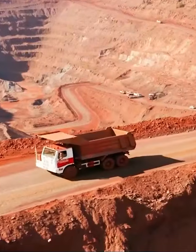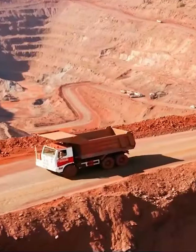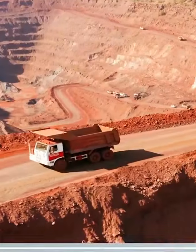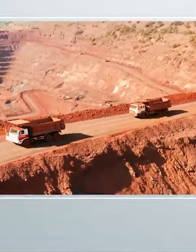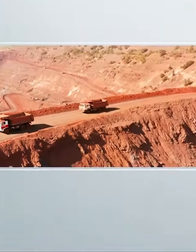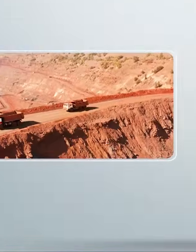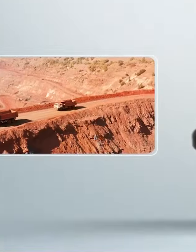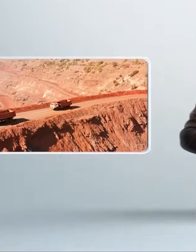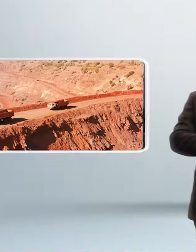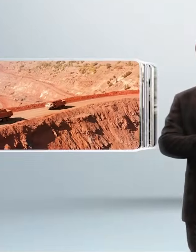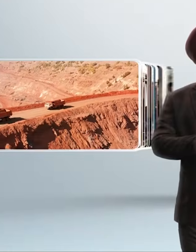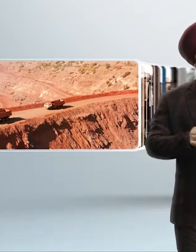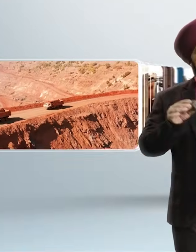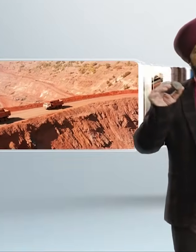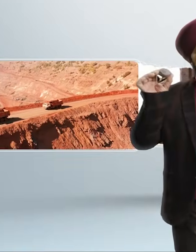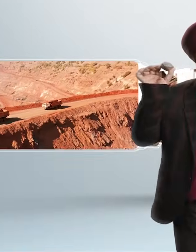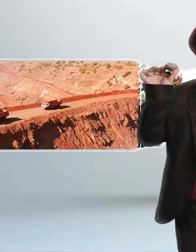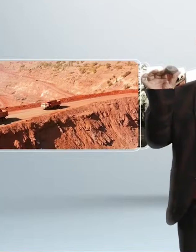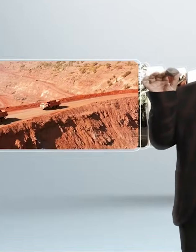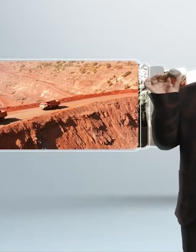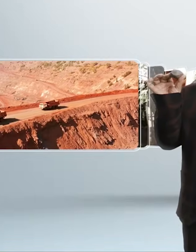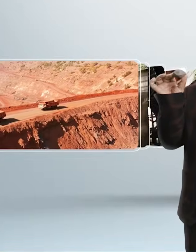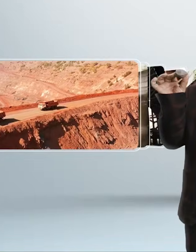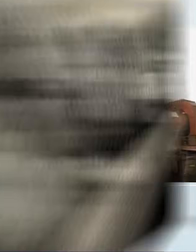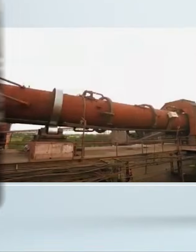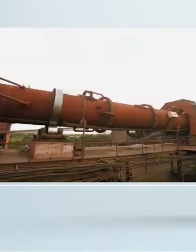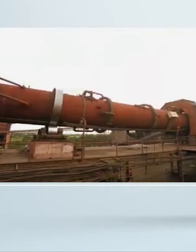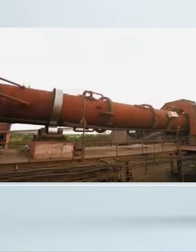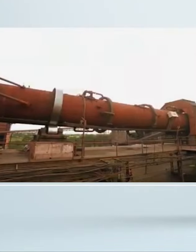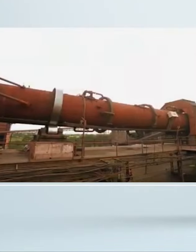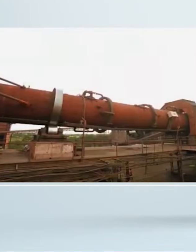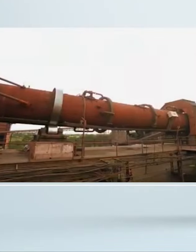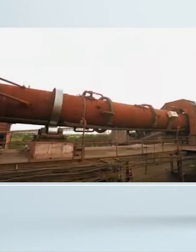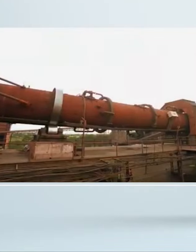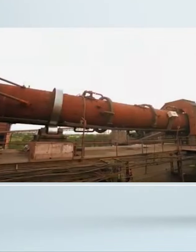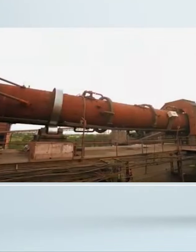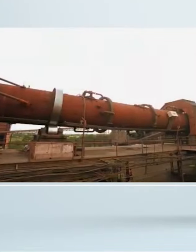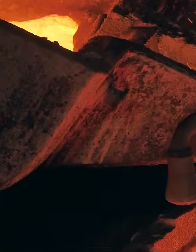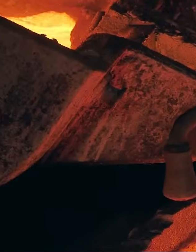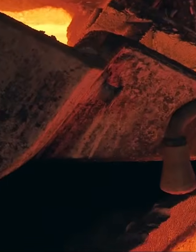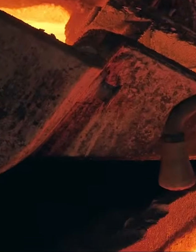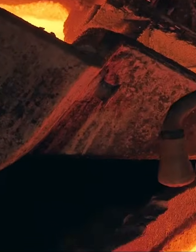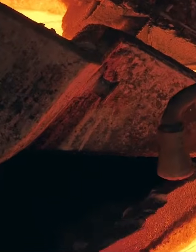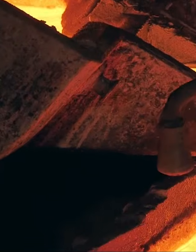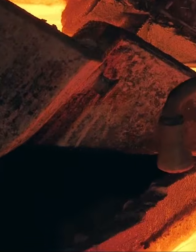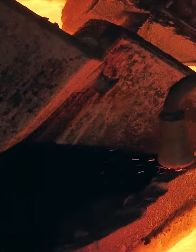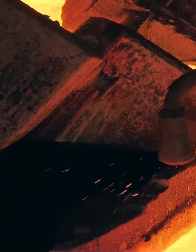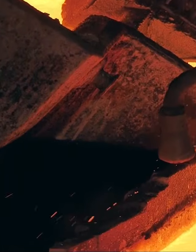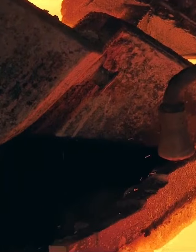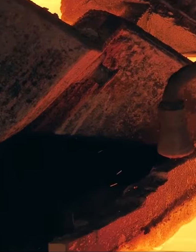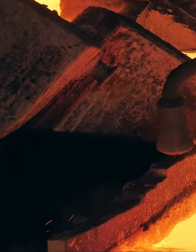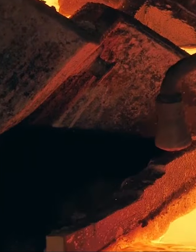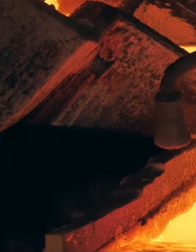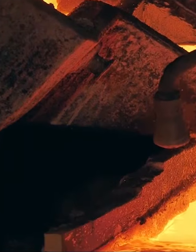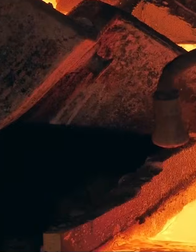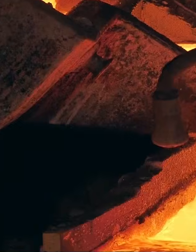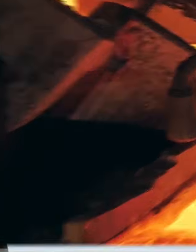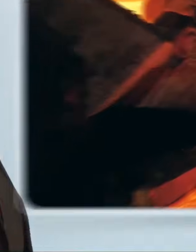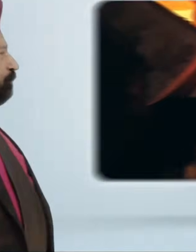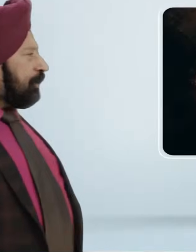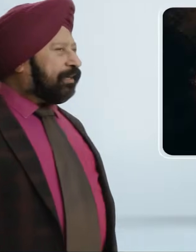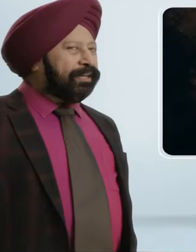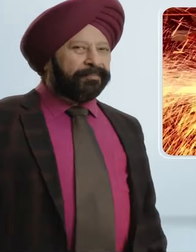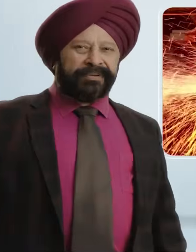जब धरती चीर कर निकलता है लोहे का पत्थर और मिलता है मोंगिया के जोश से, फिर तपता